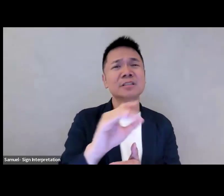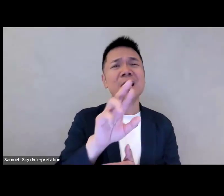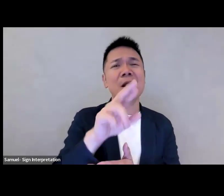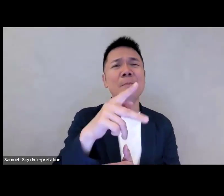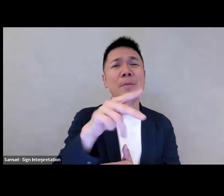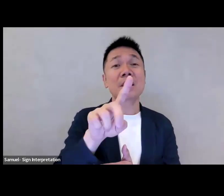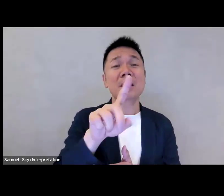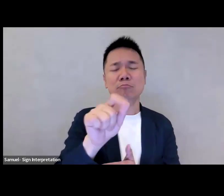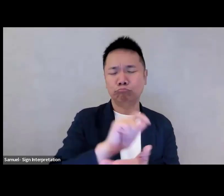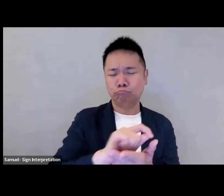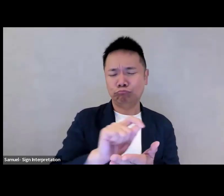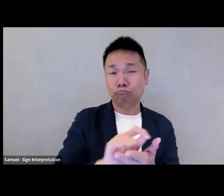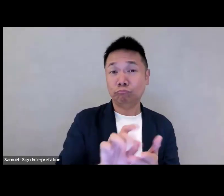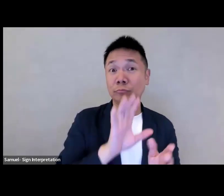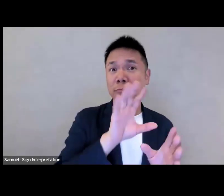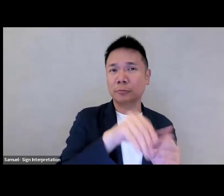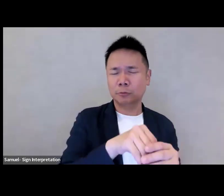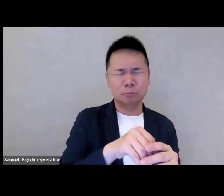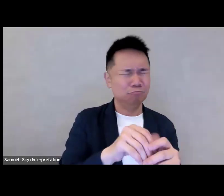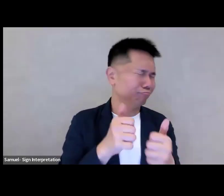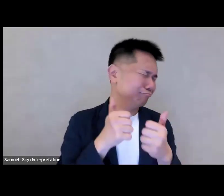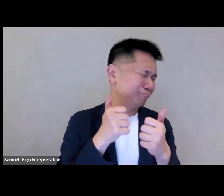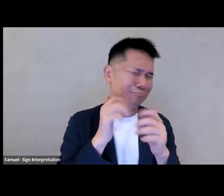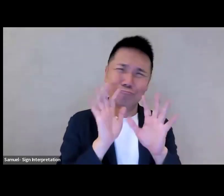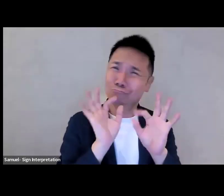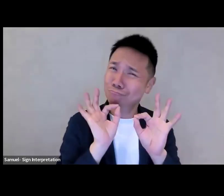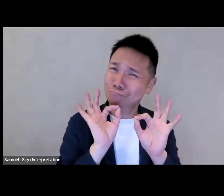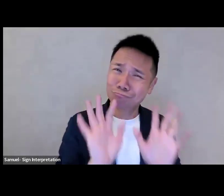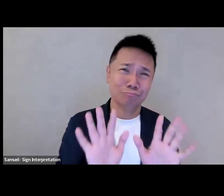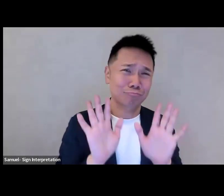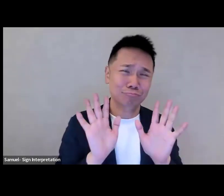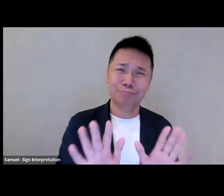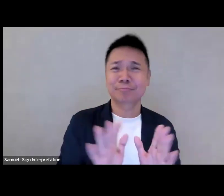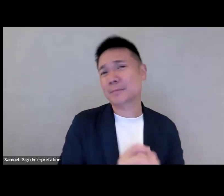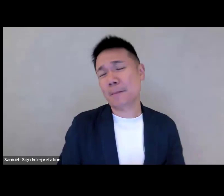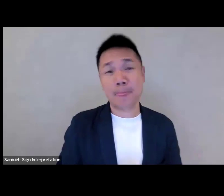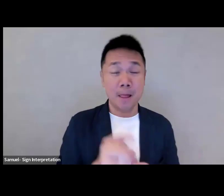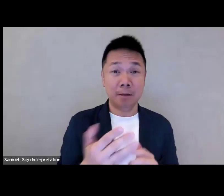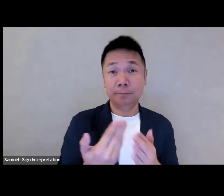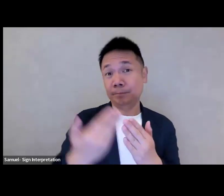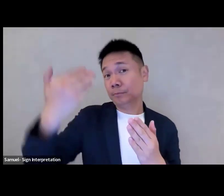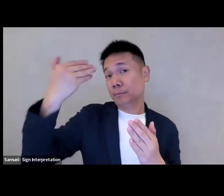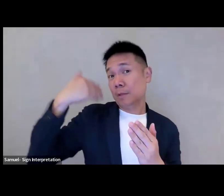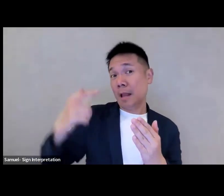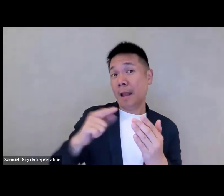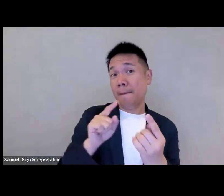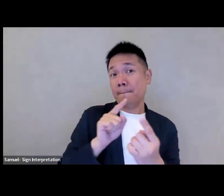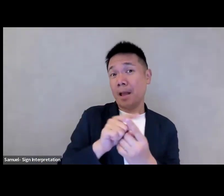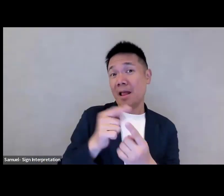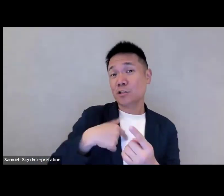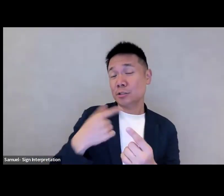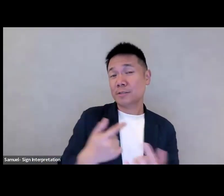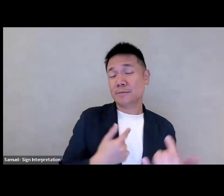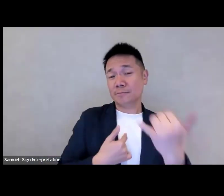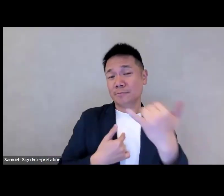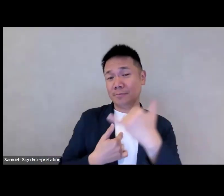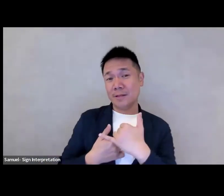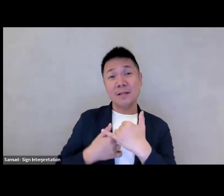贡献，针对人权部分，以及呢我们残疾人士的部分的贡